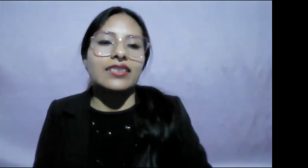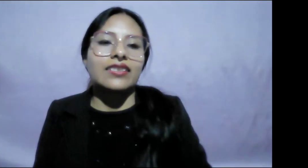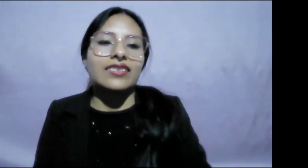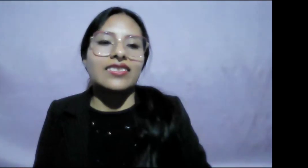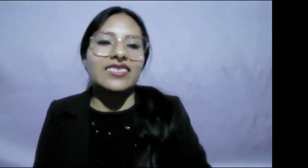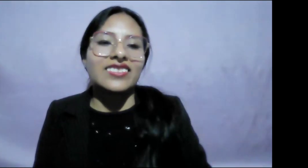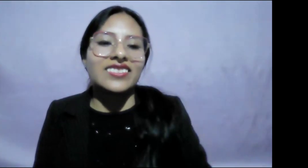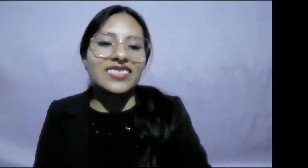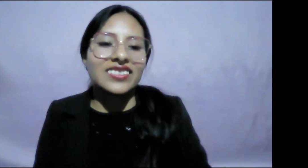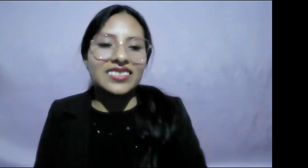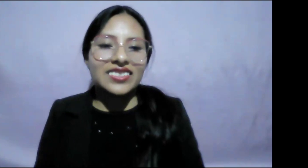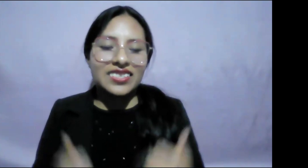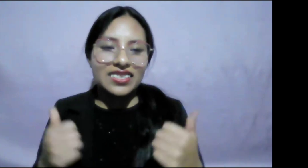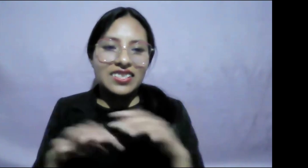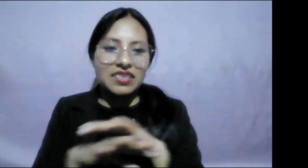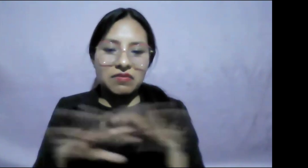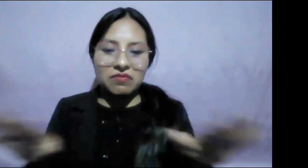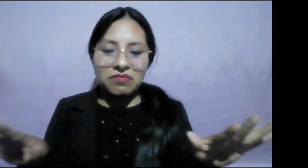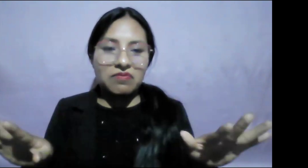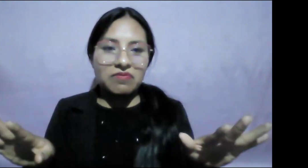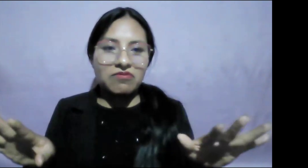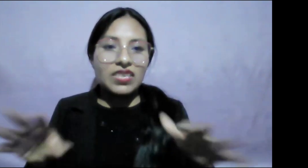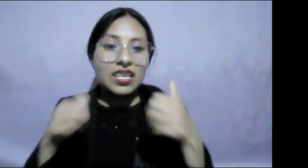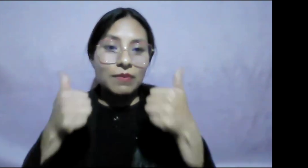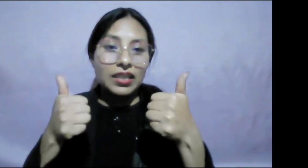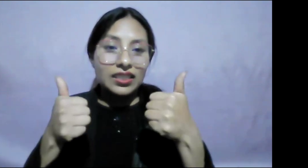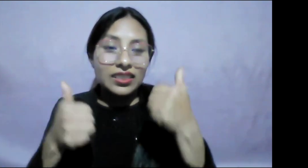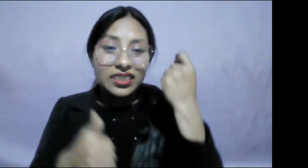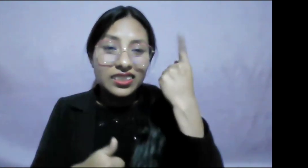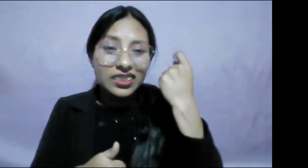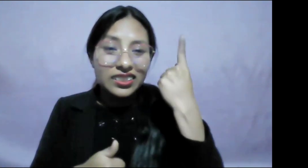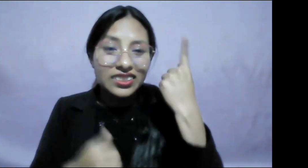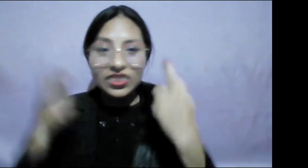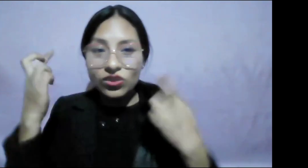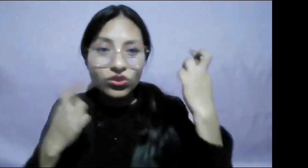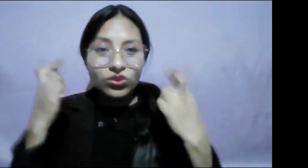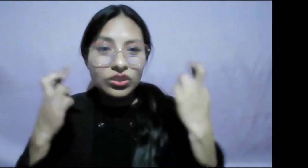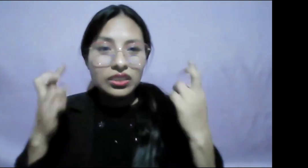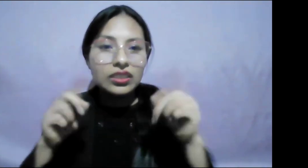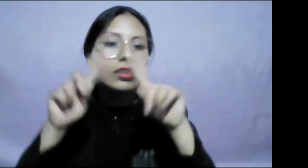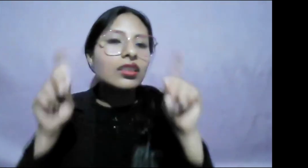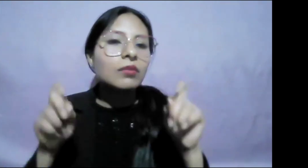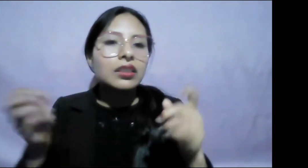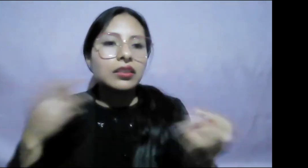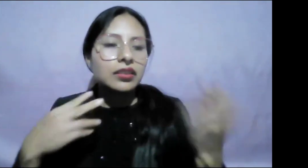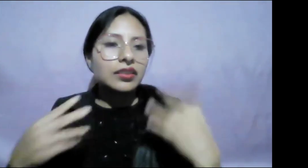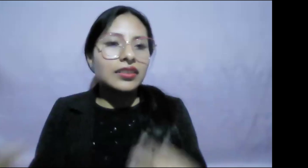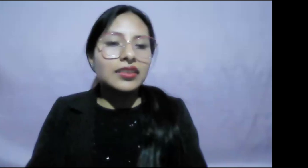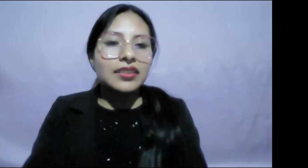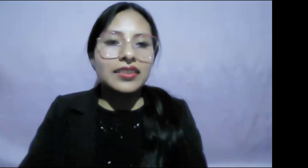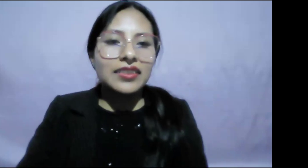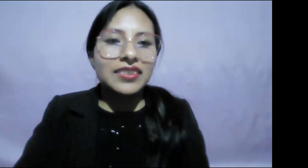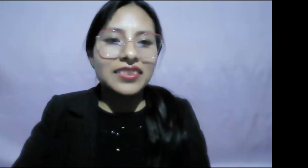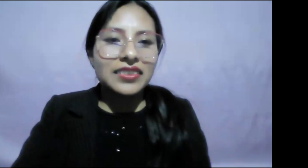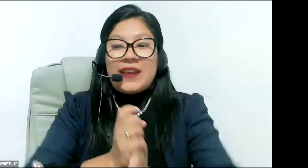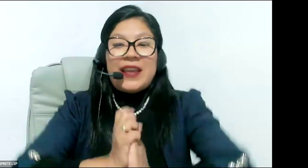cabrito Muy bien excelente muy bien Nada más eso es todo Sí tendieron alguna